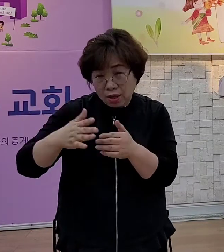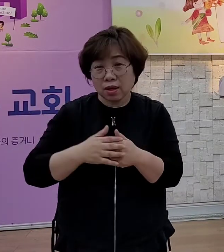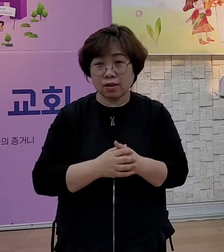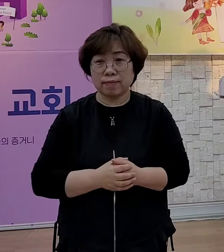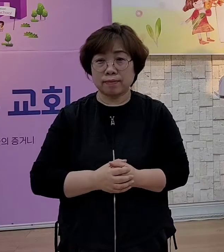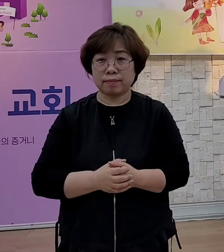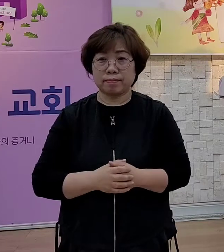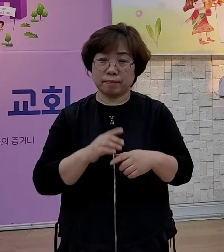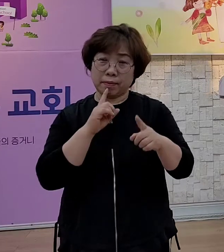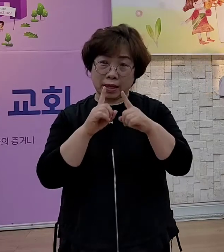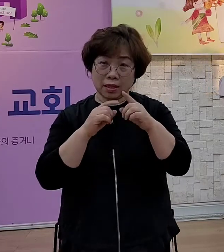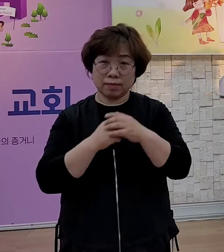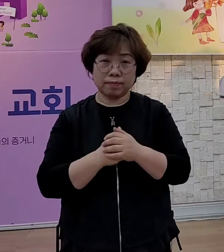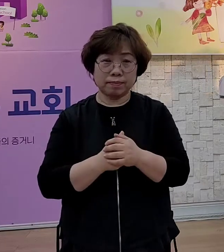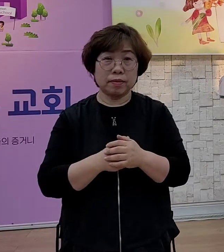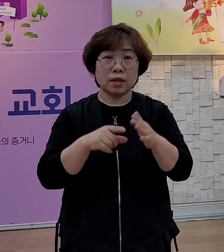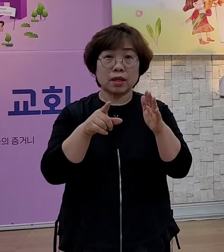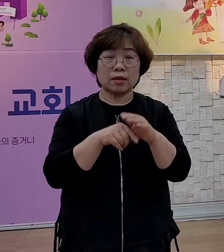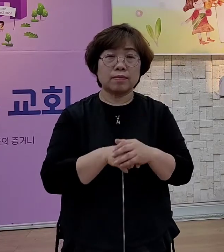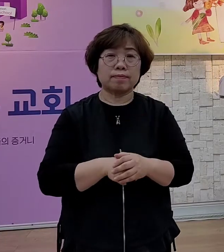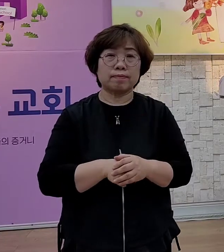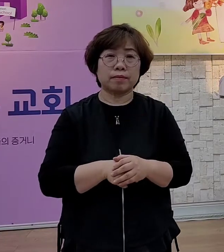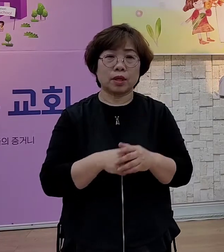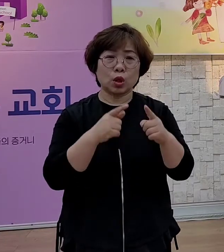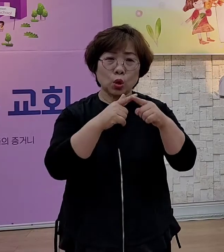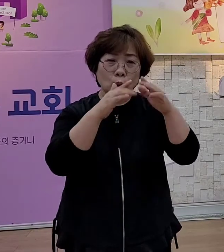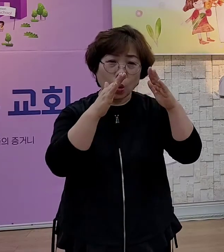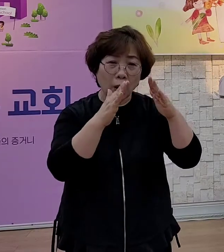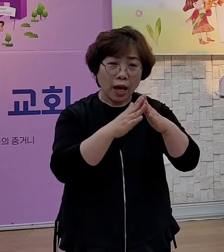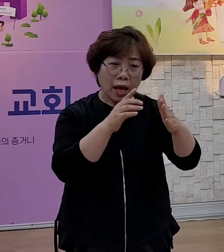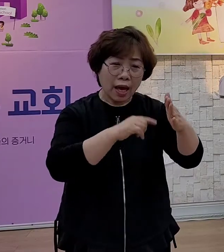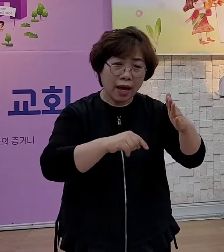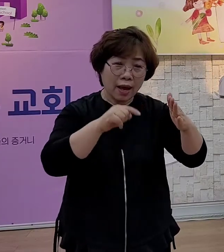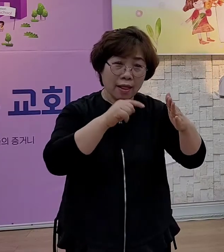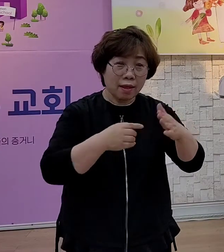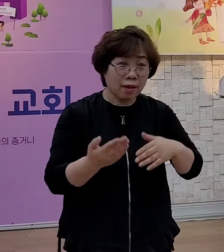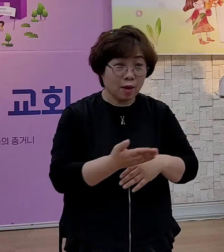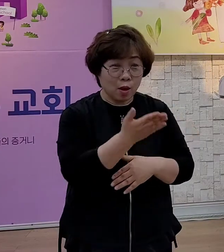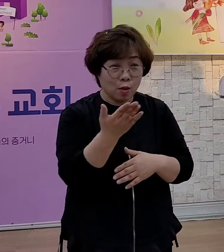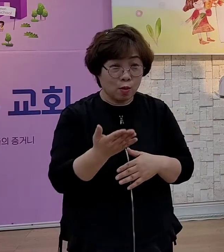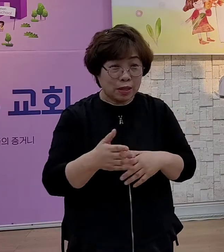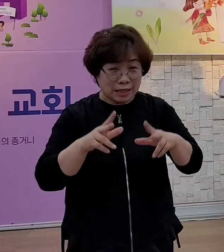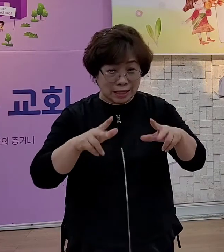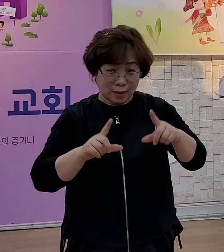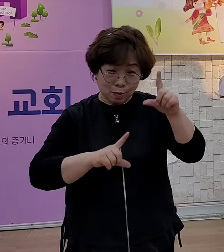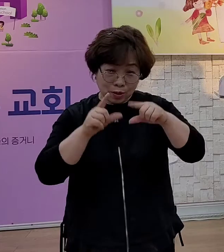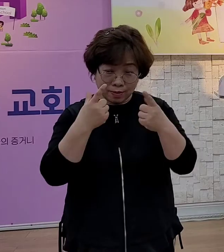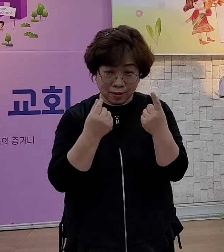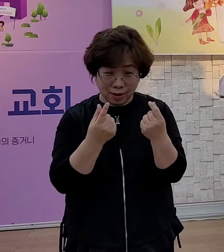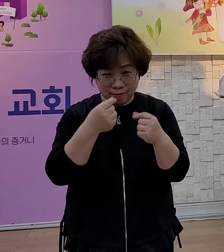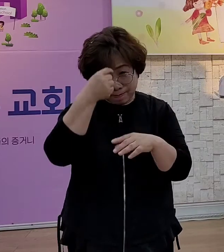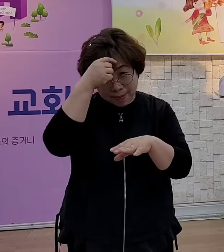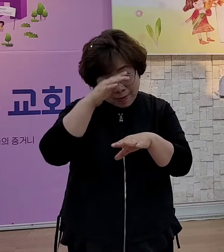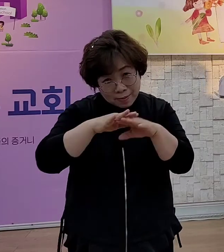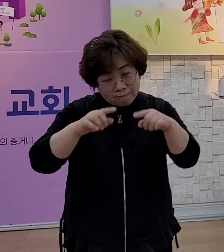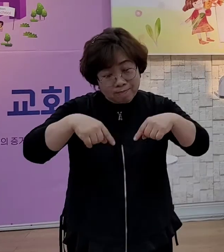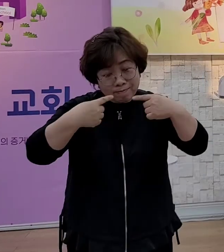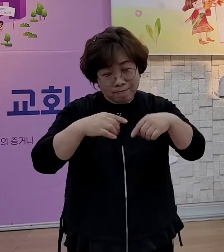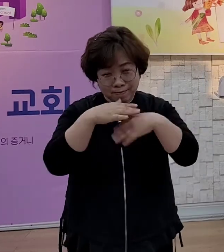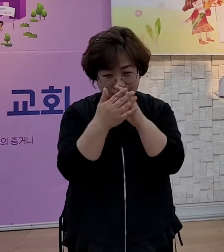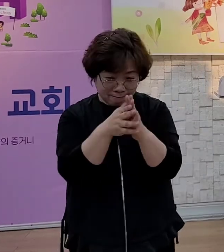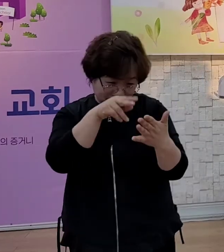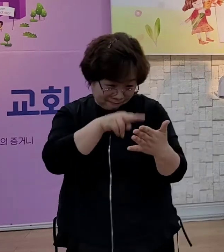바로 우리 성도가요, 교회에서는 지금 우리가 보는 것처럼 이렇게 예배도 잘 참석하고 성경도